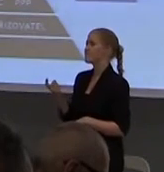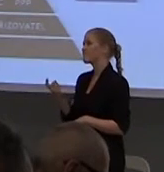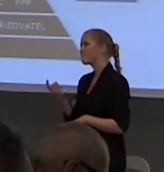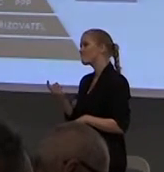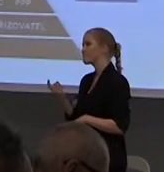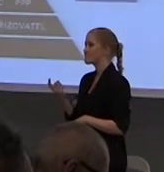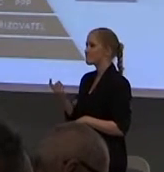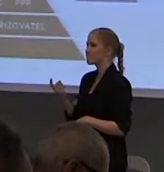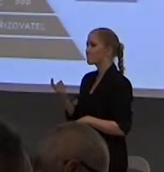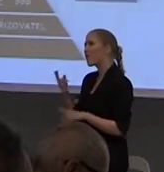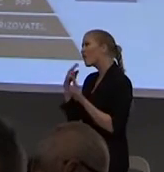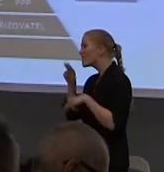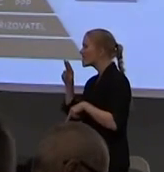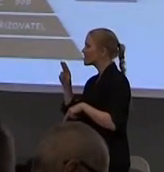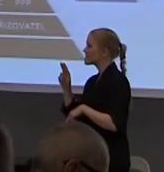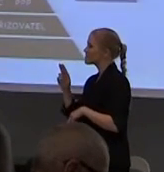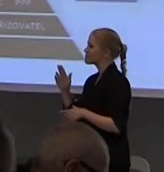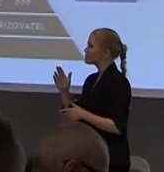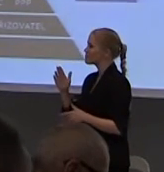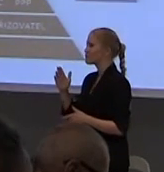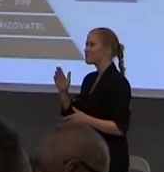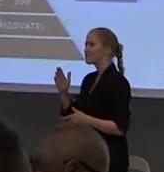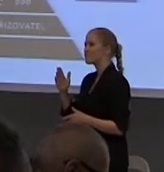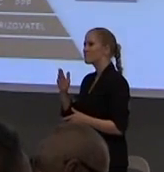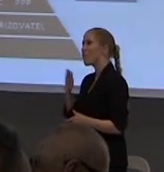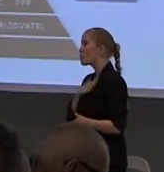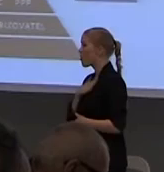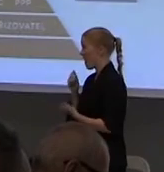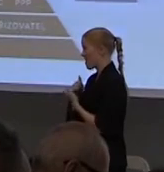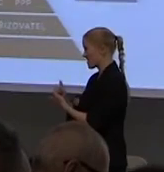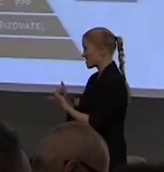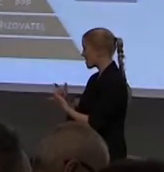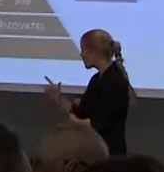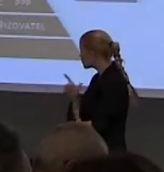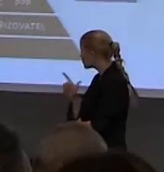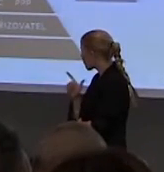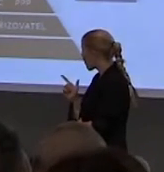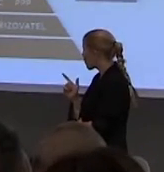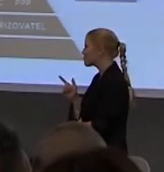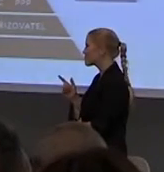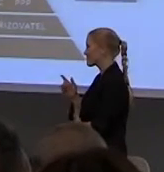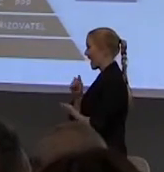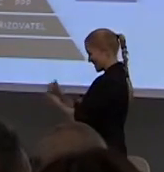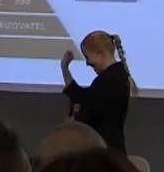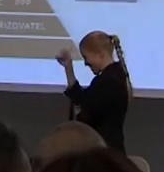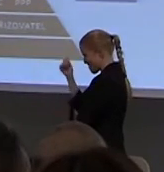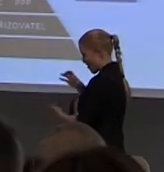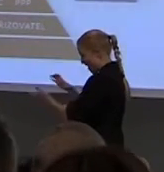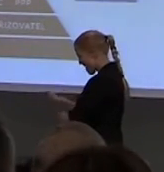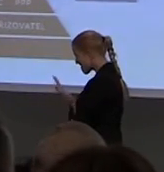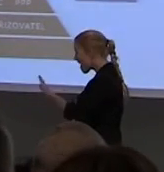chtěl si tak jako víc rozumět se svou asistentkou, Evou, která ona se jmenuje